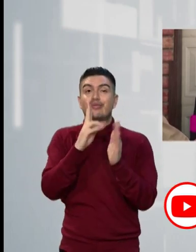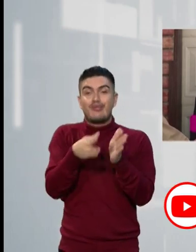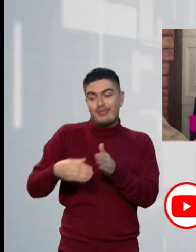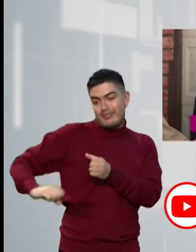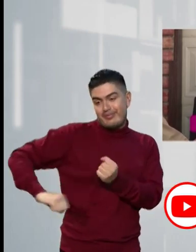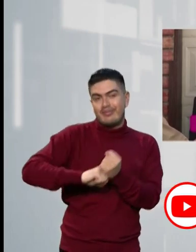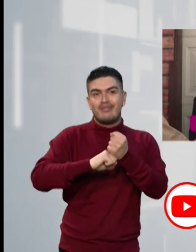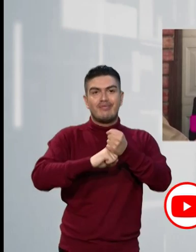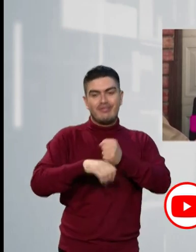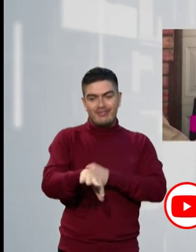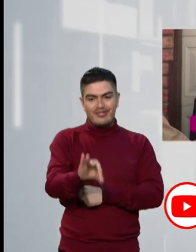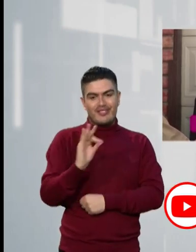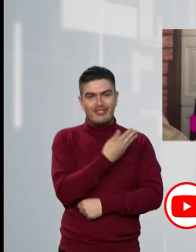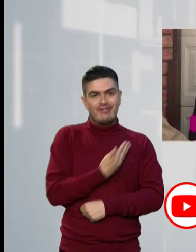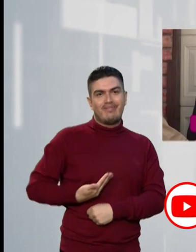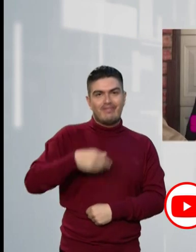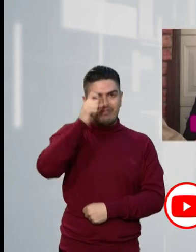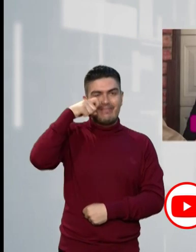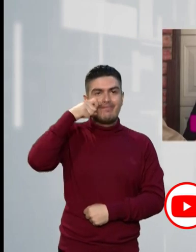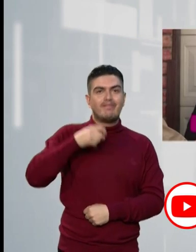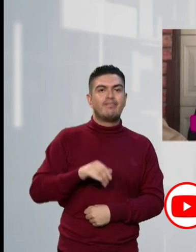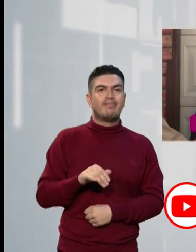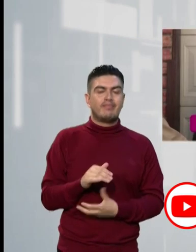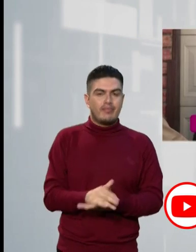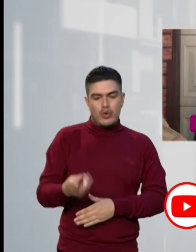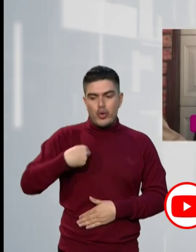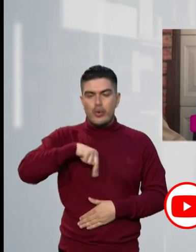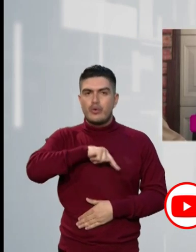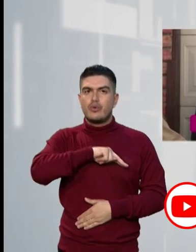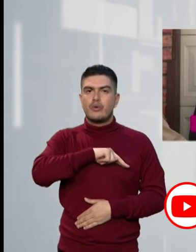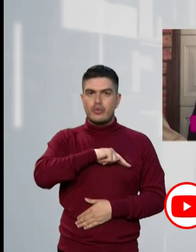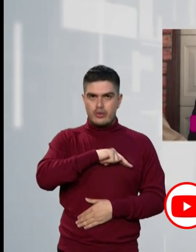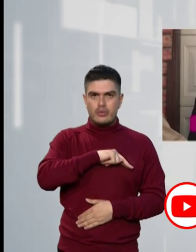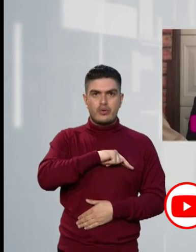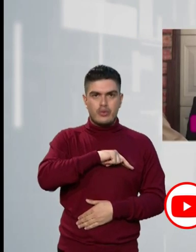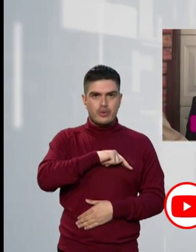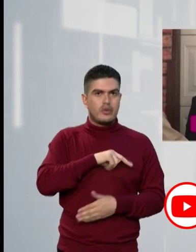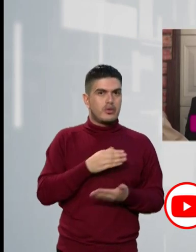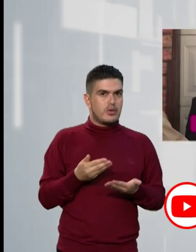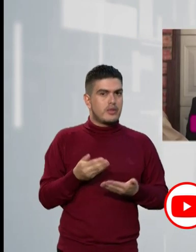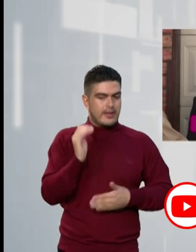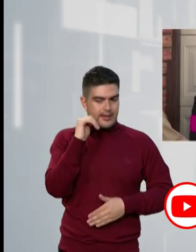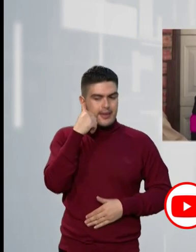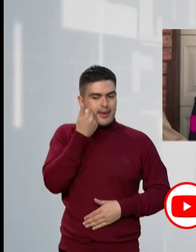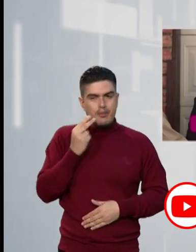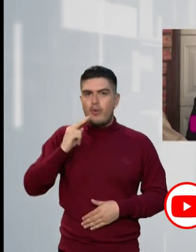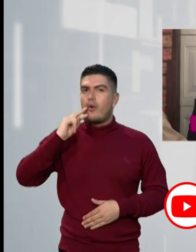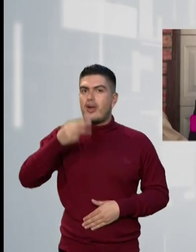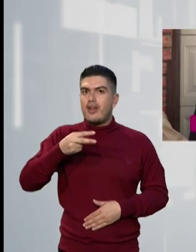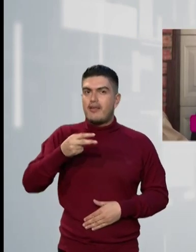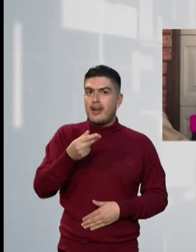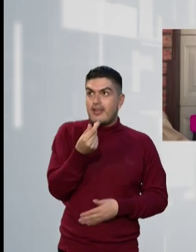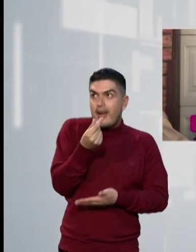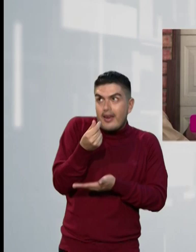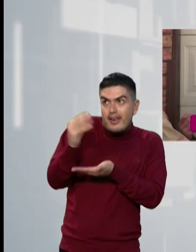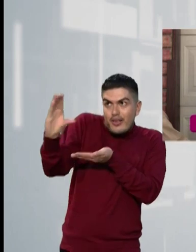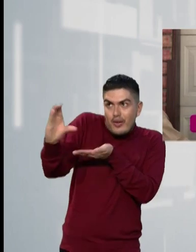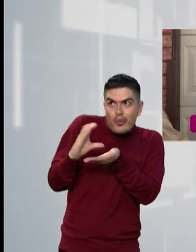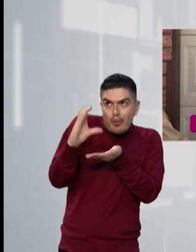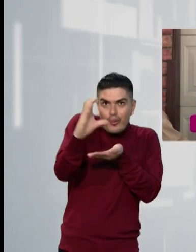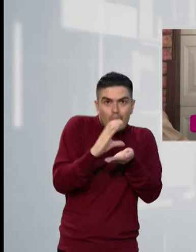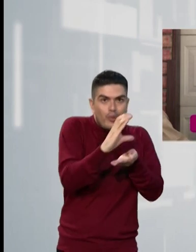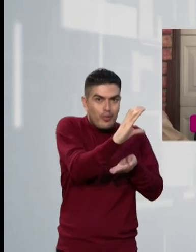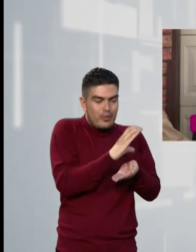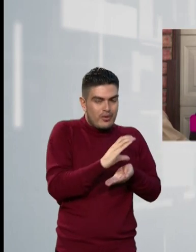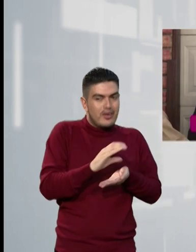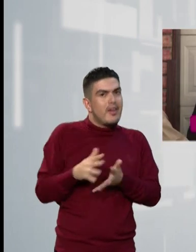eh aquí es abrirnos los espacios en el mundo nosotros queremos inversión tanto inversión de Estados Unidos como inversión